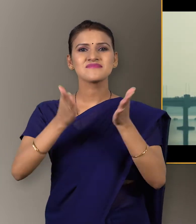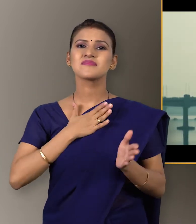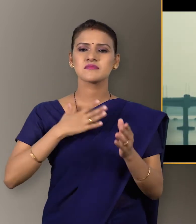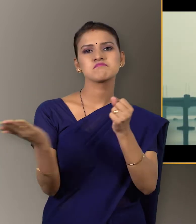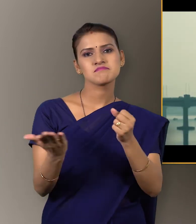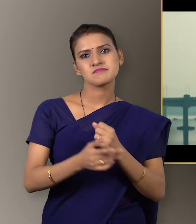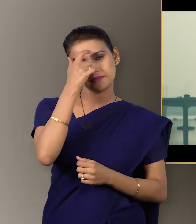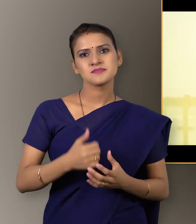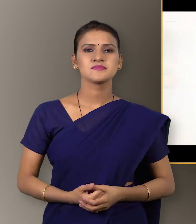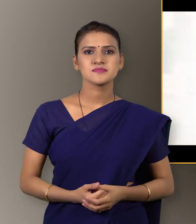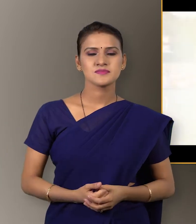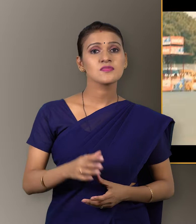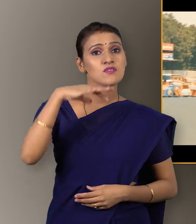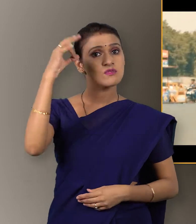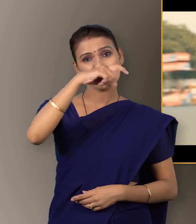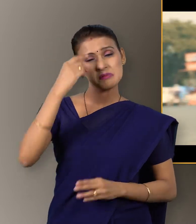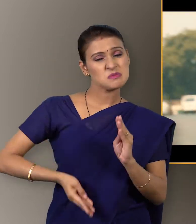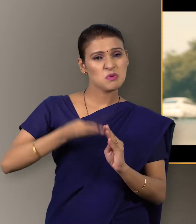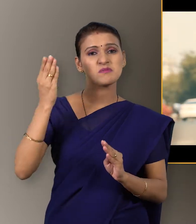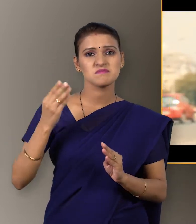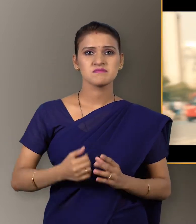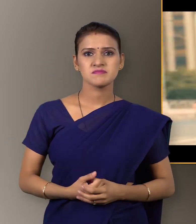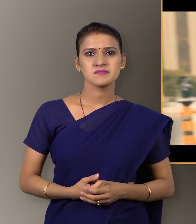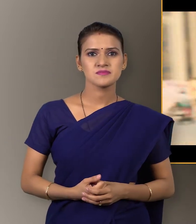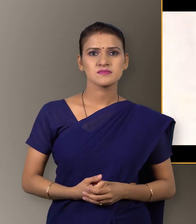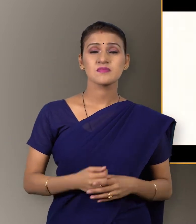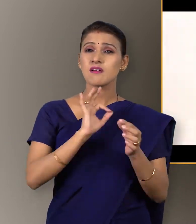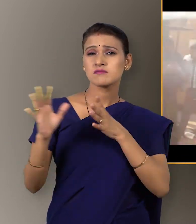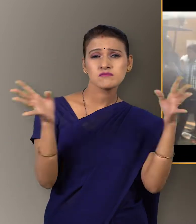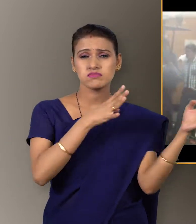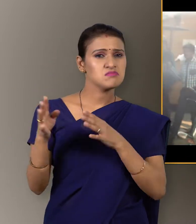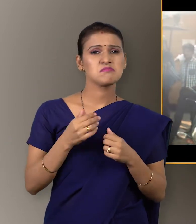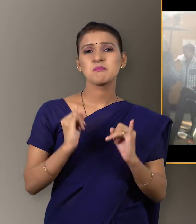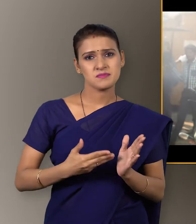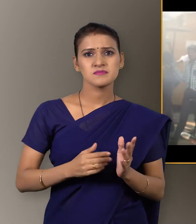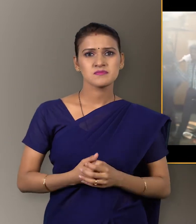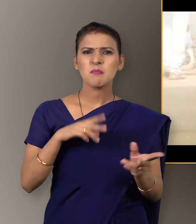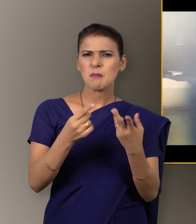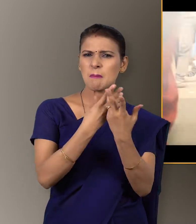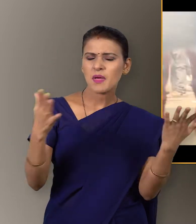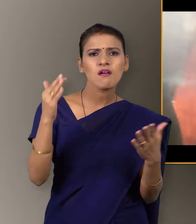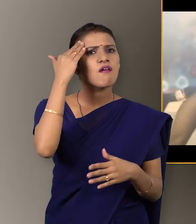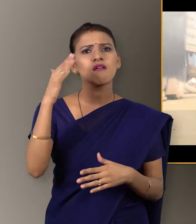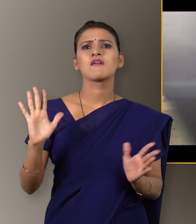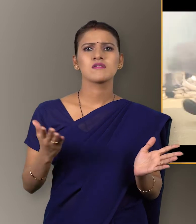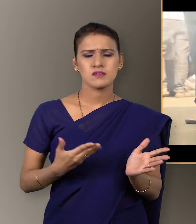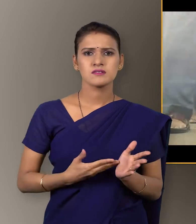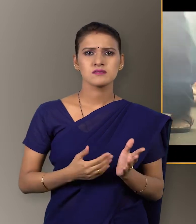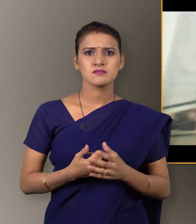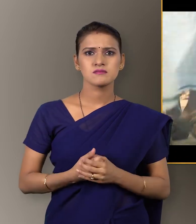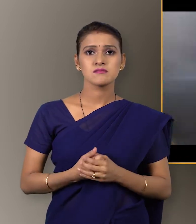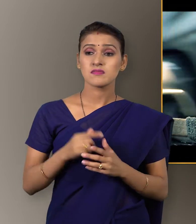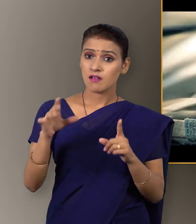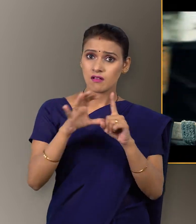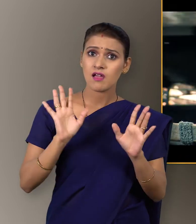का कटना भी इसका कारण है। और भविश्य में गर्मी बत्तर होगी। लू बेहत खतरनाक है और ज्यादतर लोग इस बात से